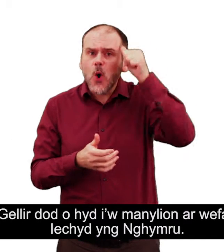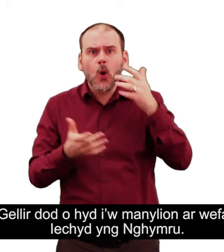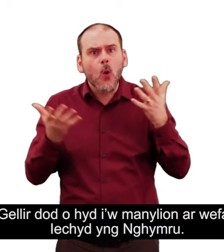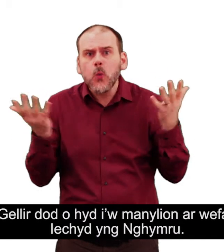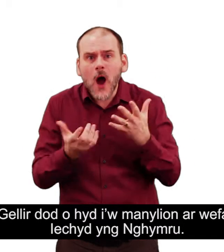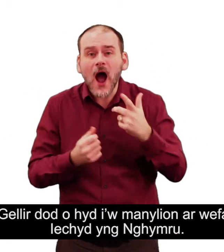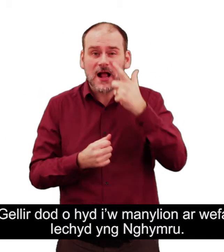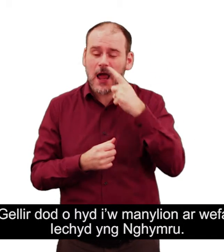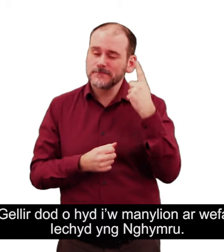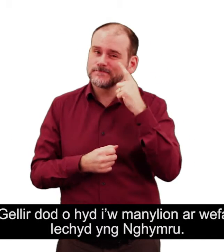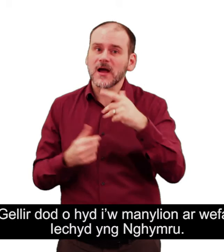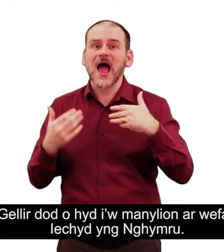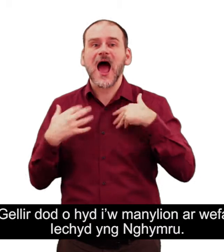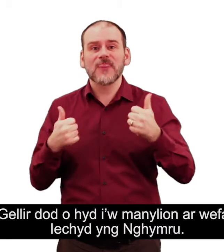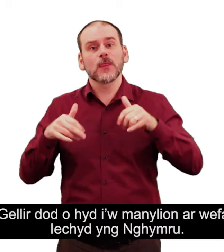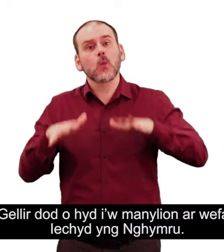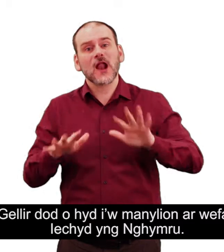Gellir dod o hyd i'w manylion ar wefan iechyd yng Nghymru.